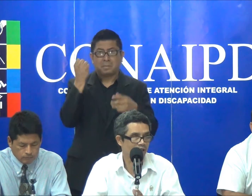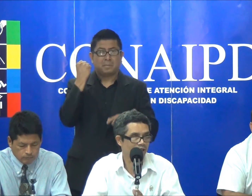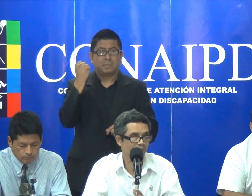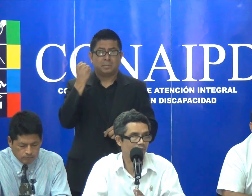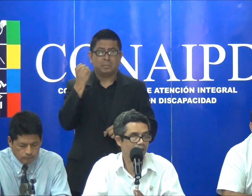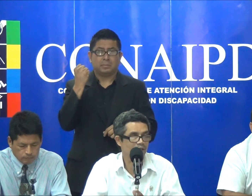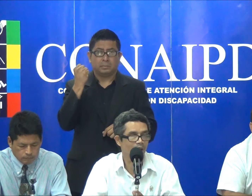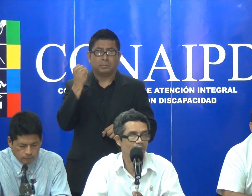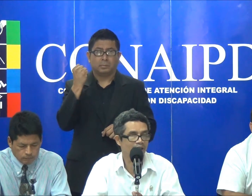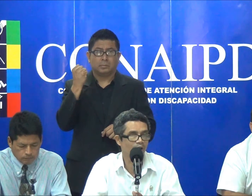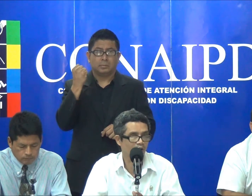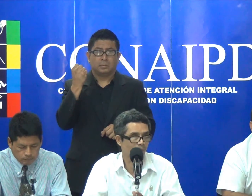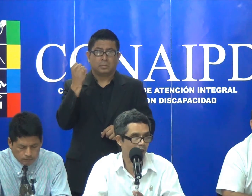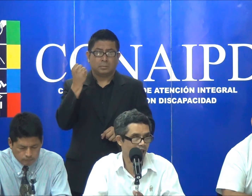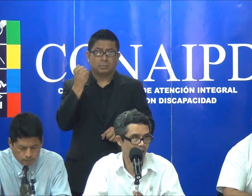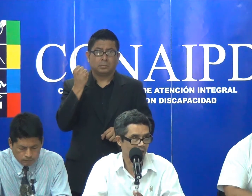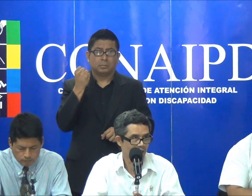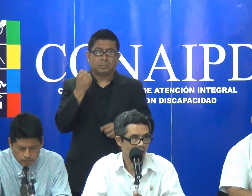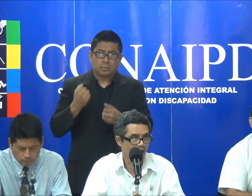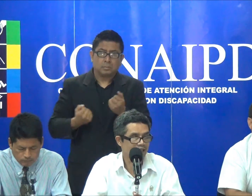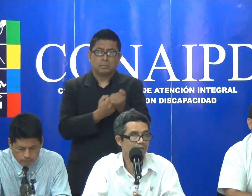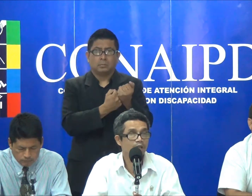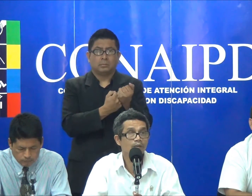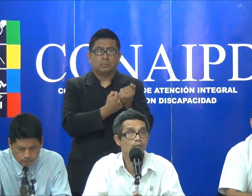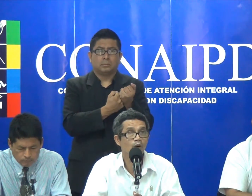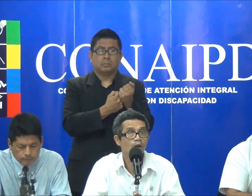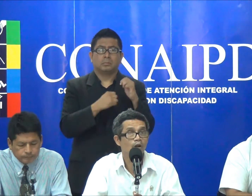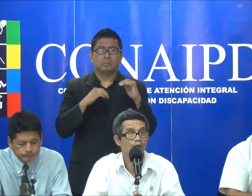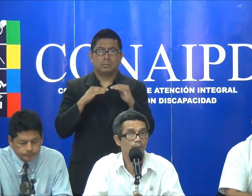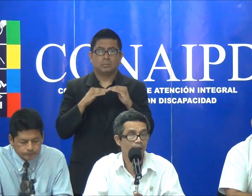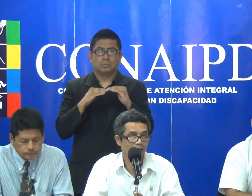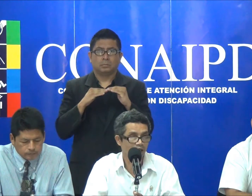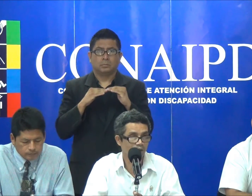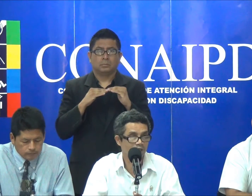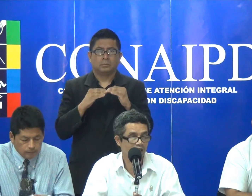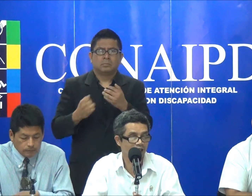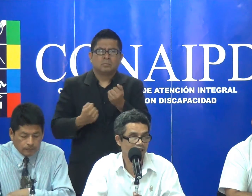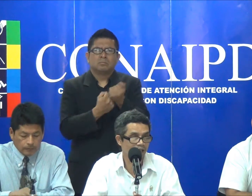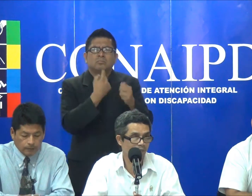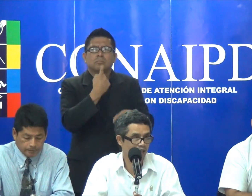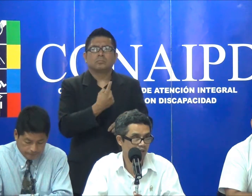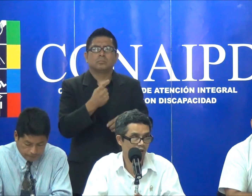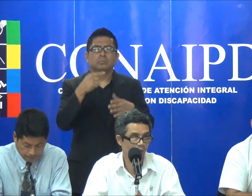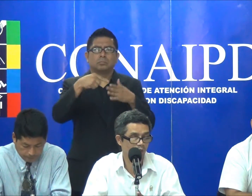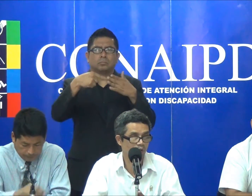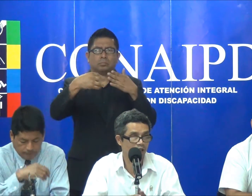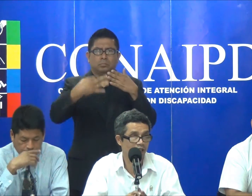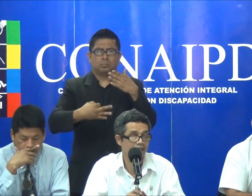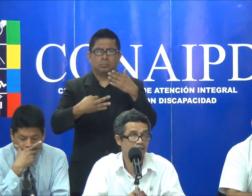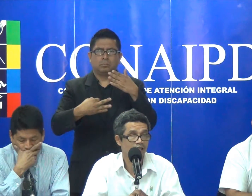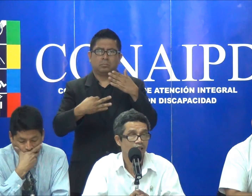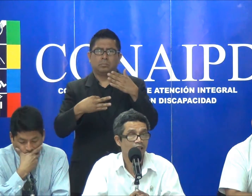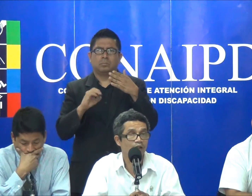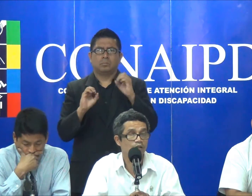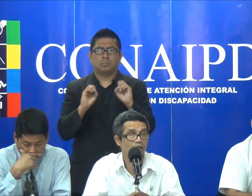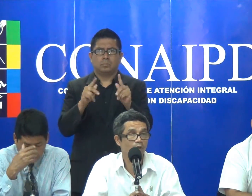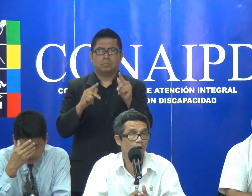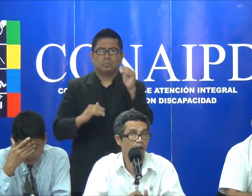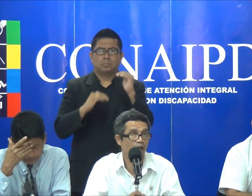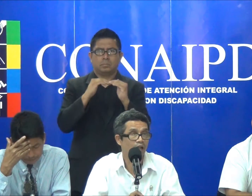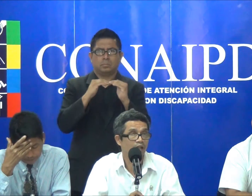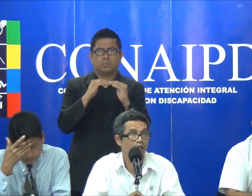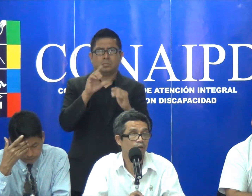principal, quien principalmente lo respalda. Asimismo, lo respalda nuestra Ley de Equiparación de Oportunidades, que